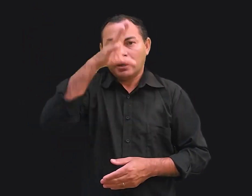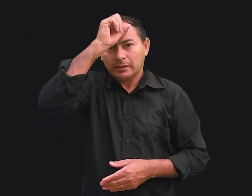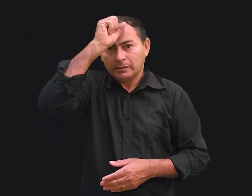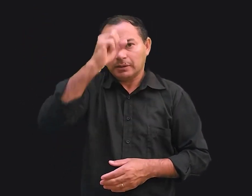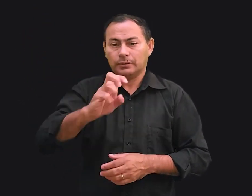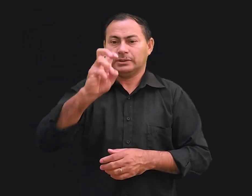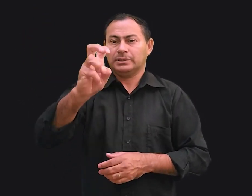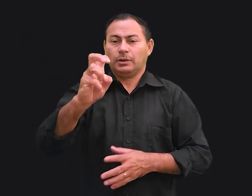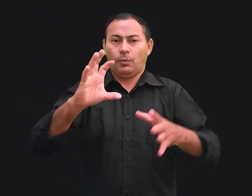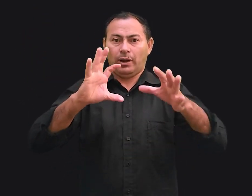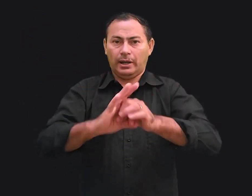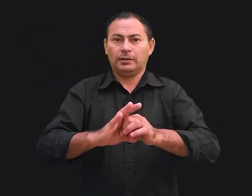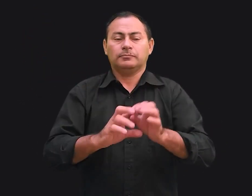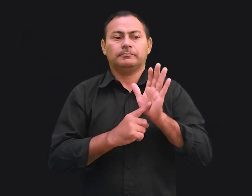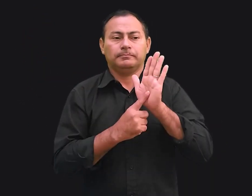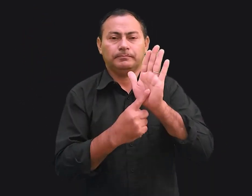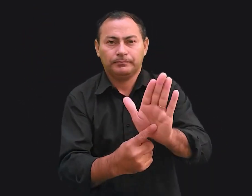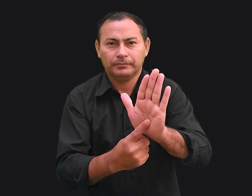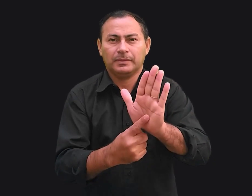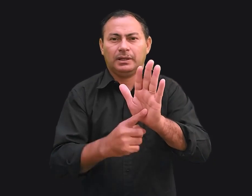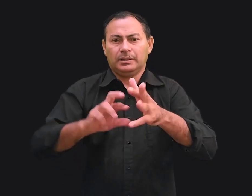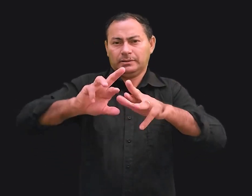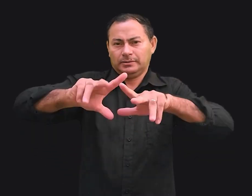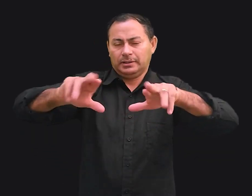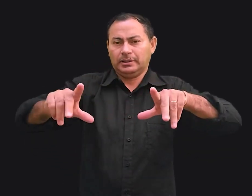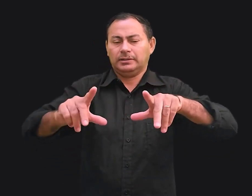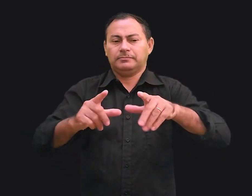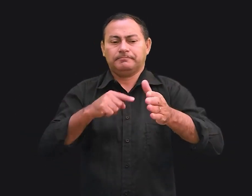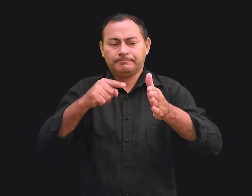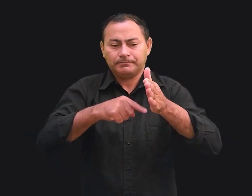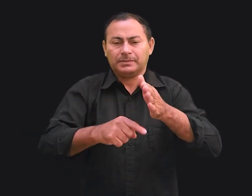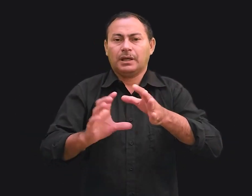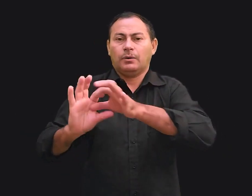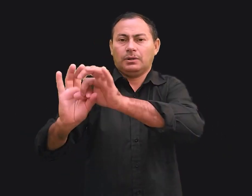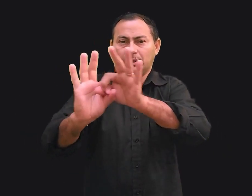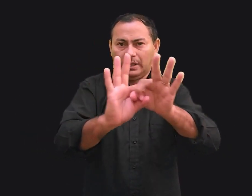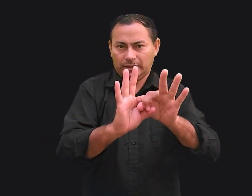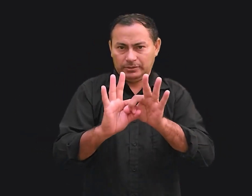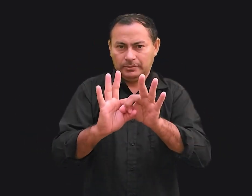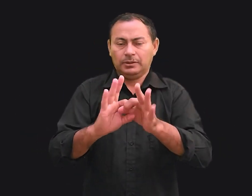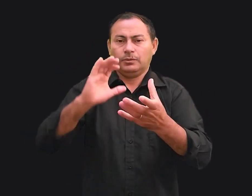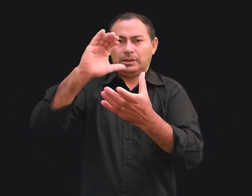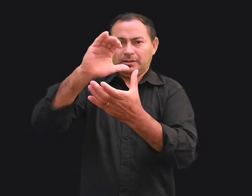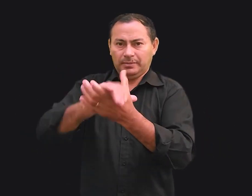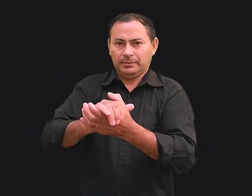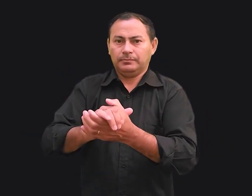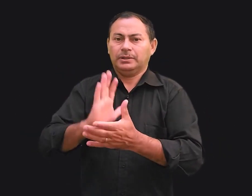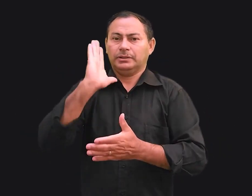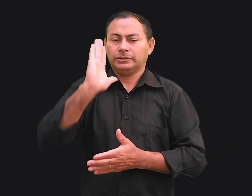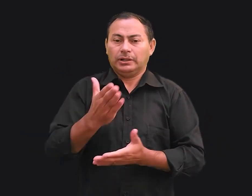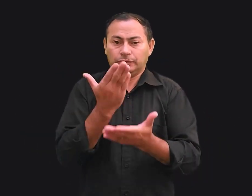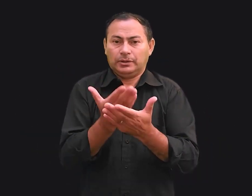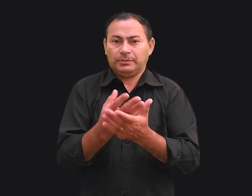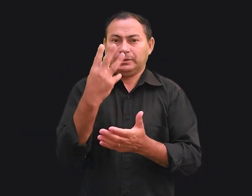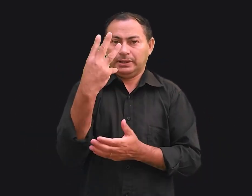sobre os 5 elos que representam as diferentes dimensões da unidade no casamento. Já vimos 3 desses